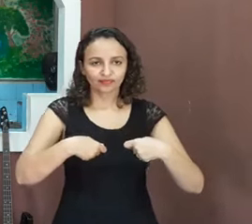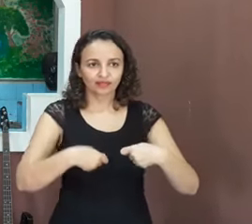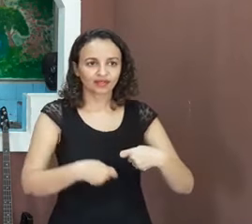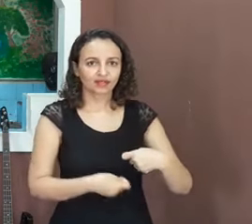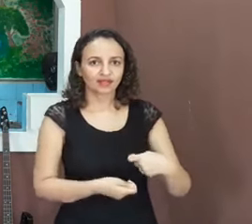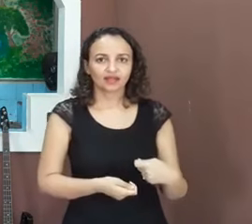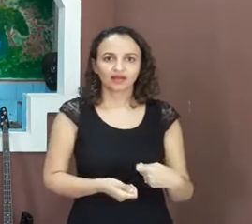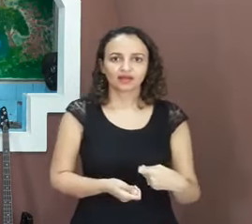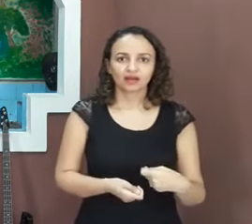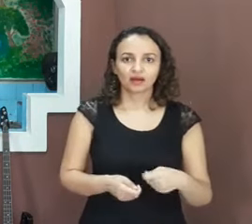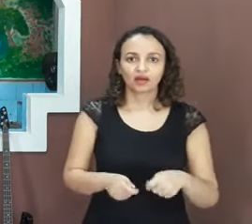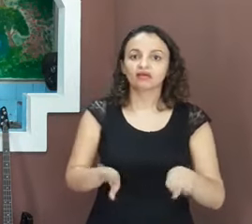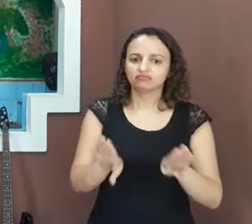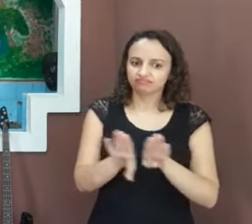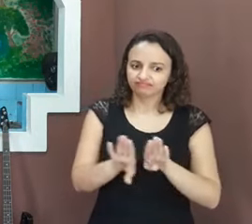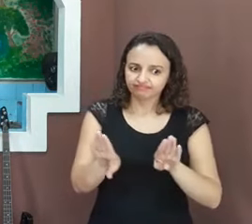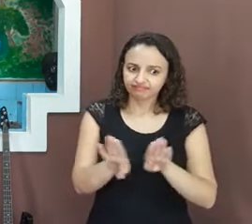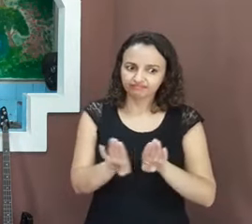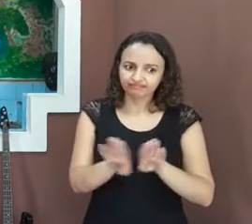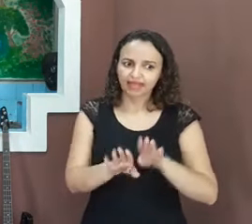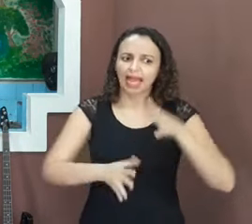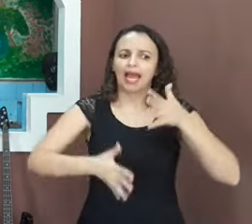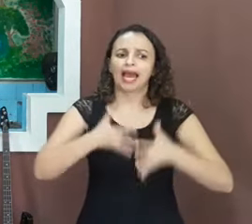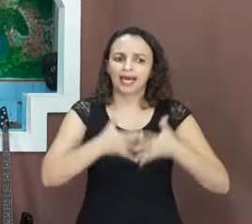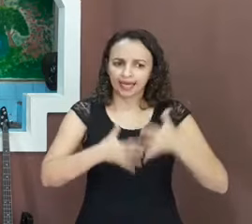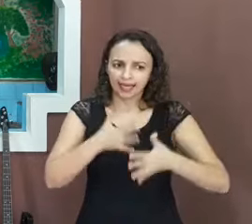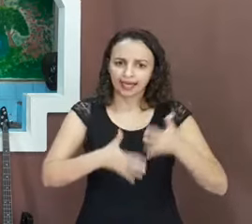e ainda enxuriçando, surtando os professores.